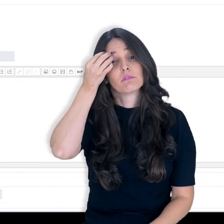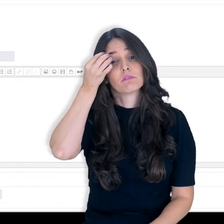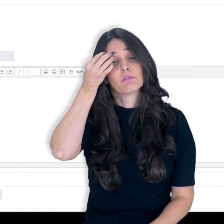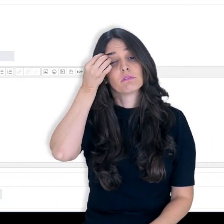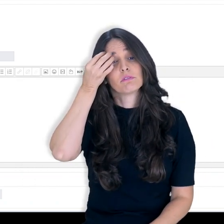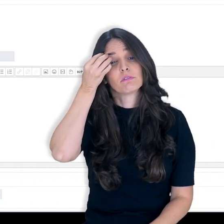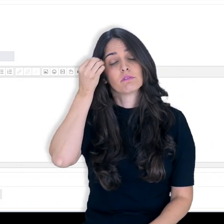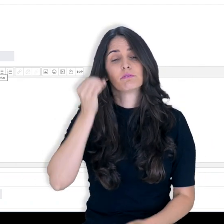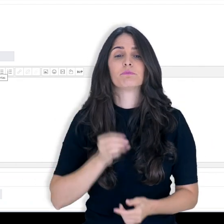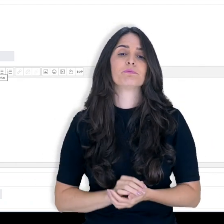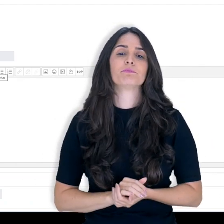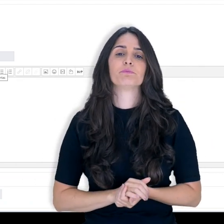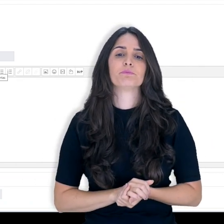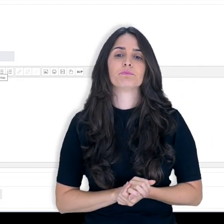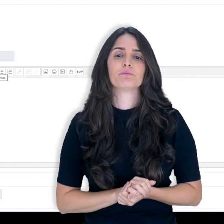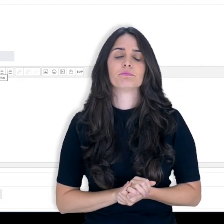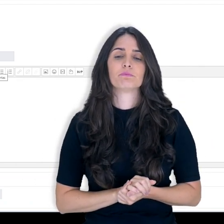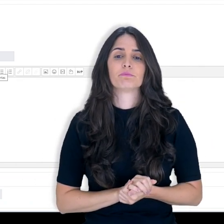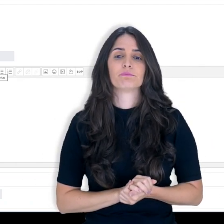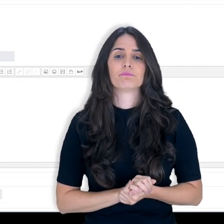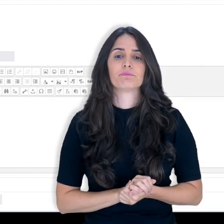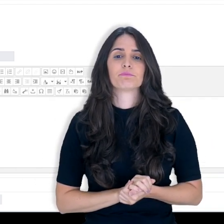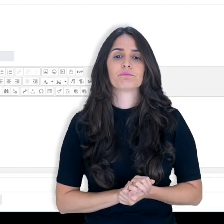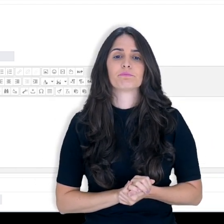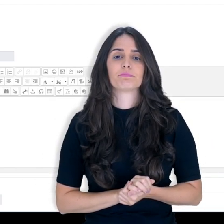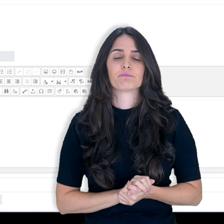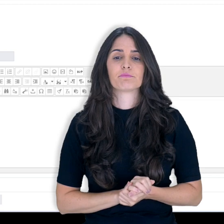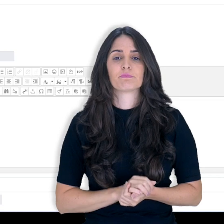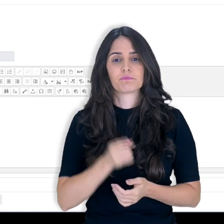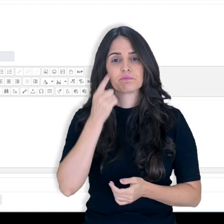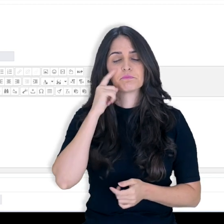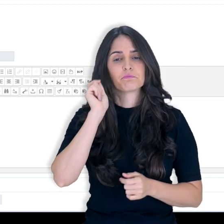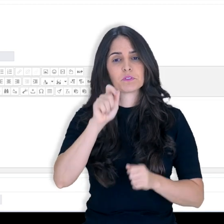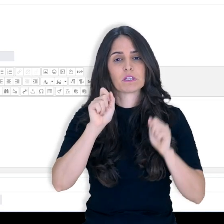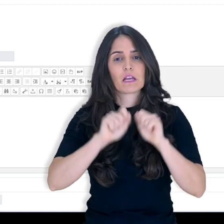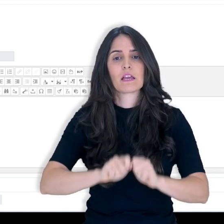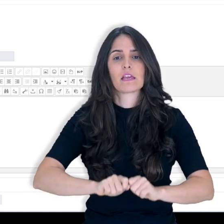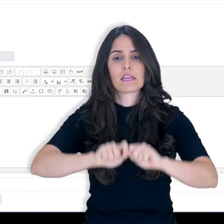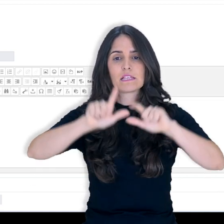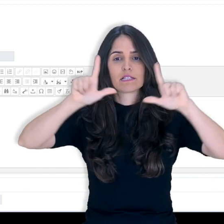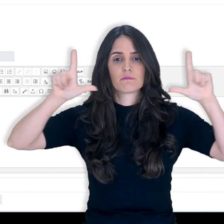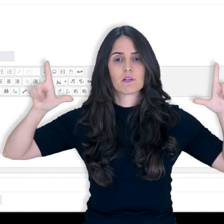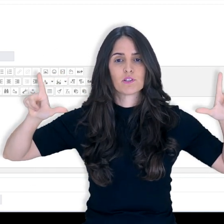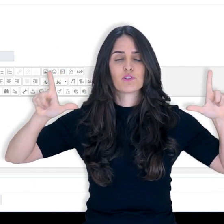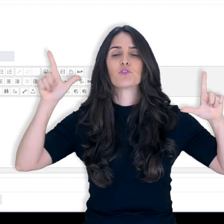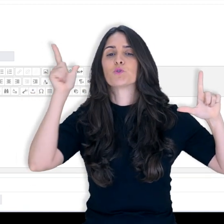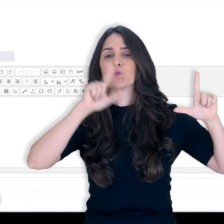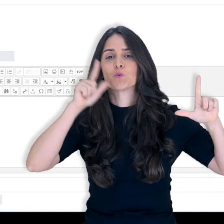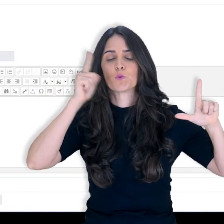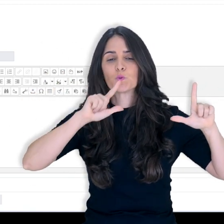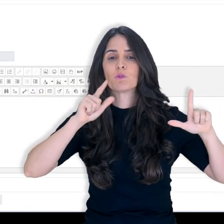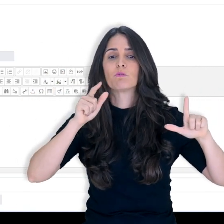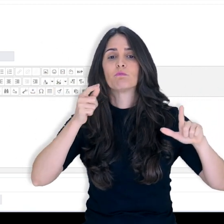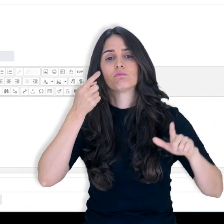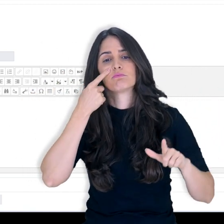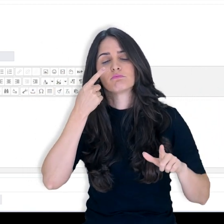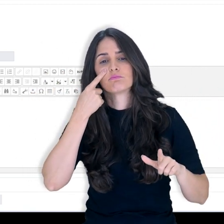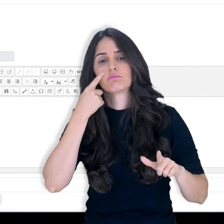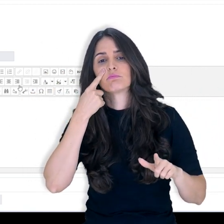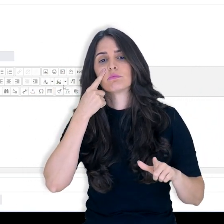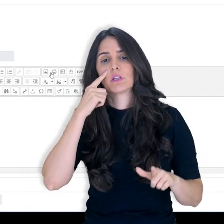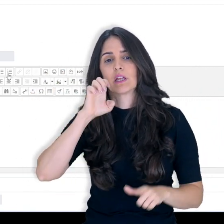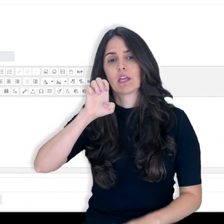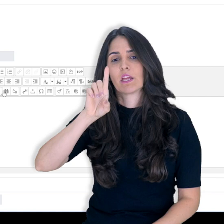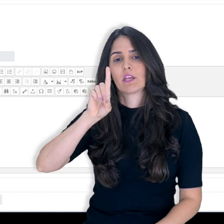contraído então basta clicar aqui em expandir é importante também que você perceba que o editor